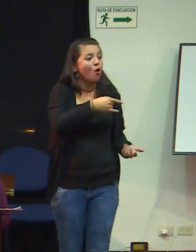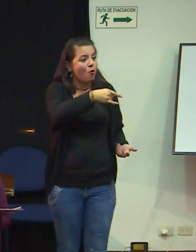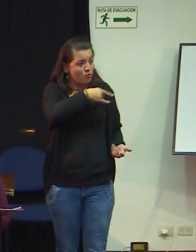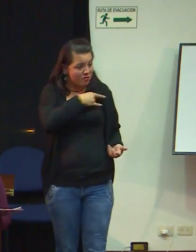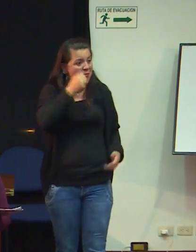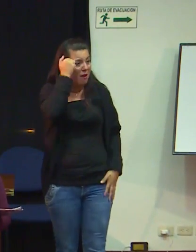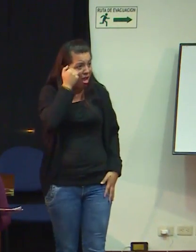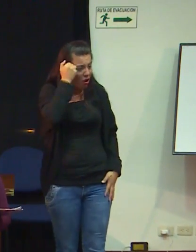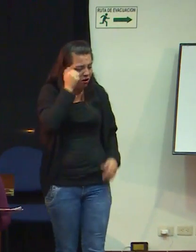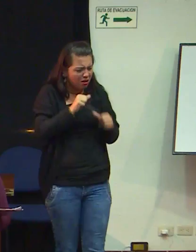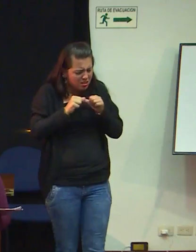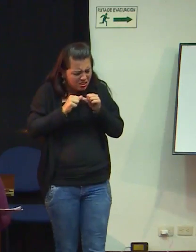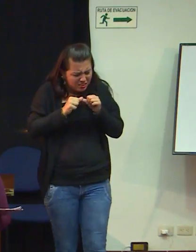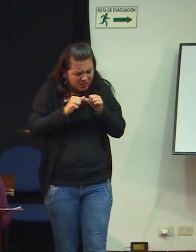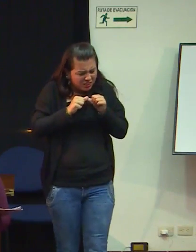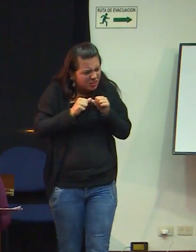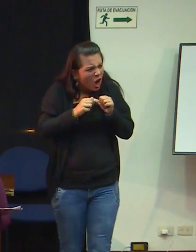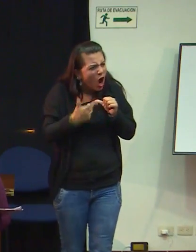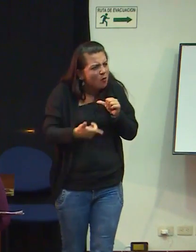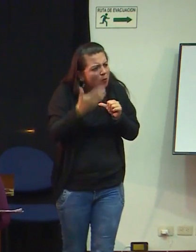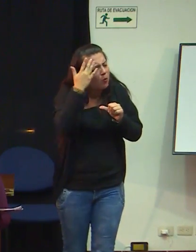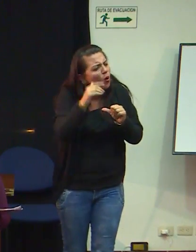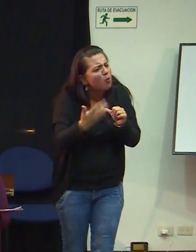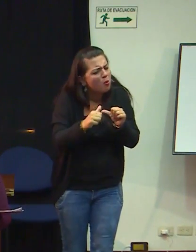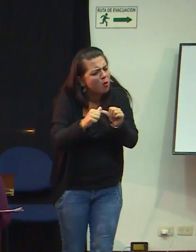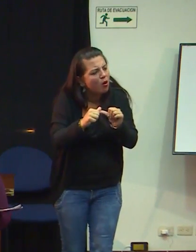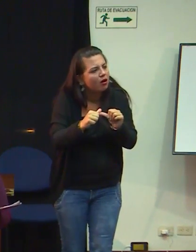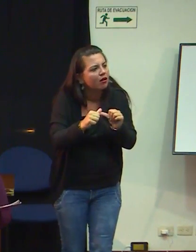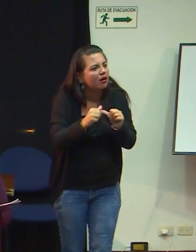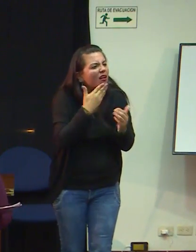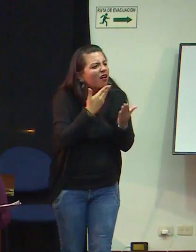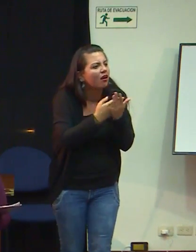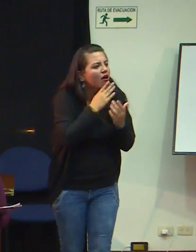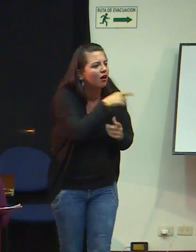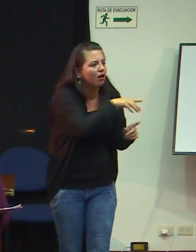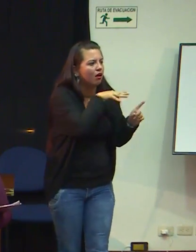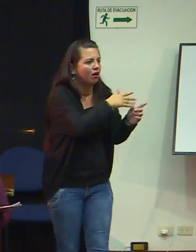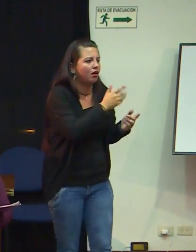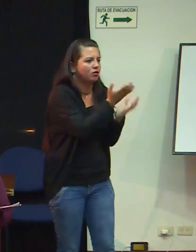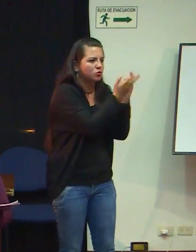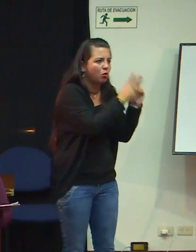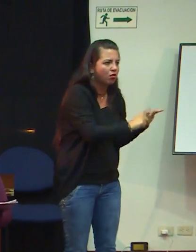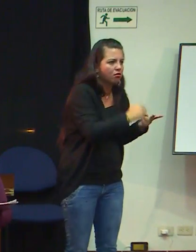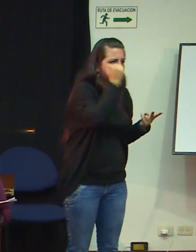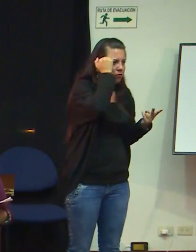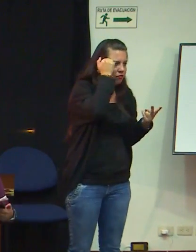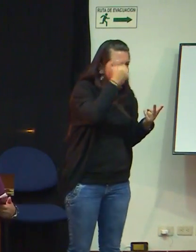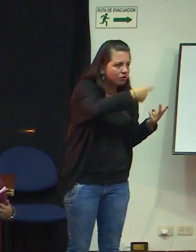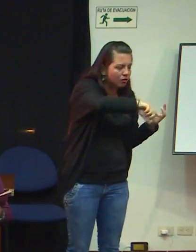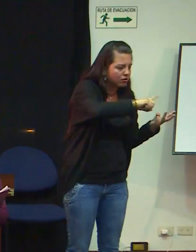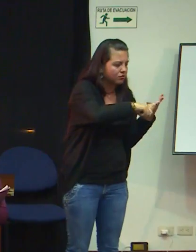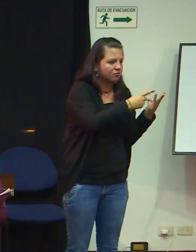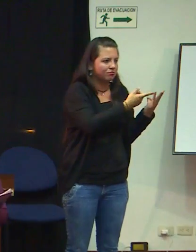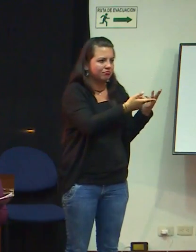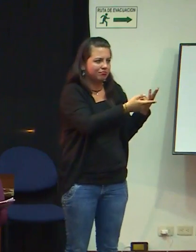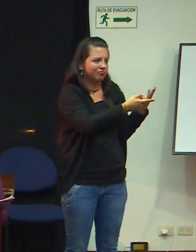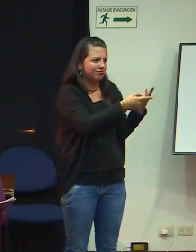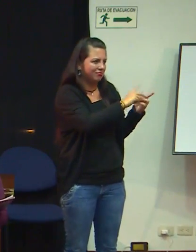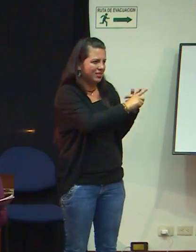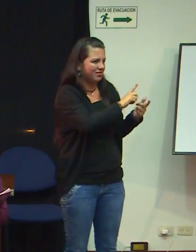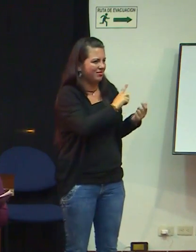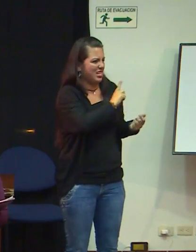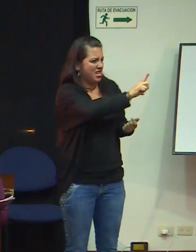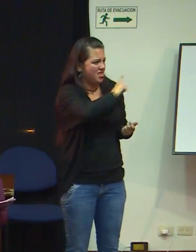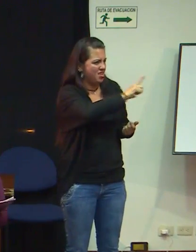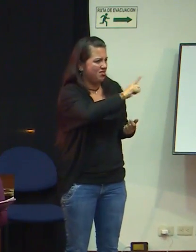se ha mantenido gracias a los movimientos estudiantiles, a los movimientos profesorales y a los diferentes lideratos que